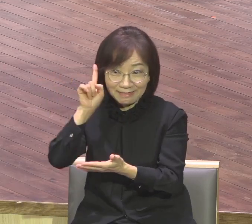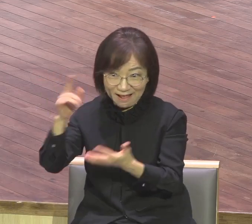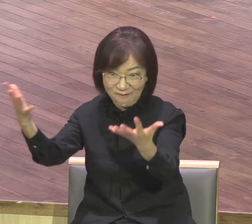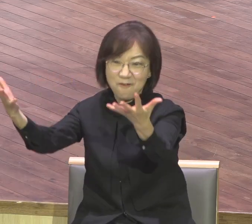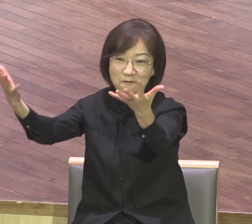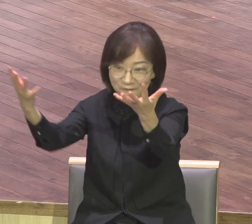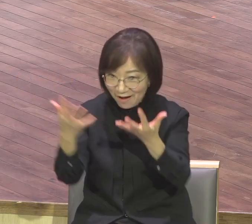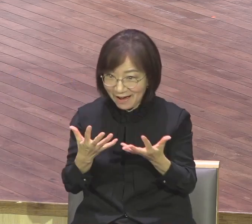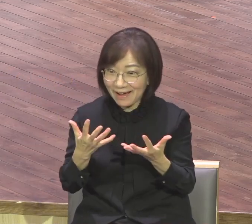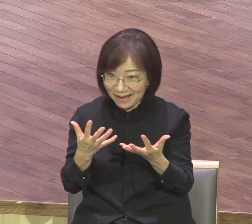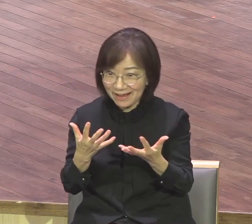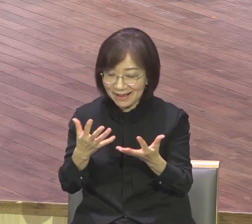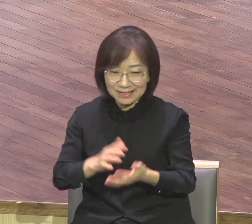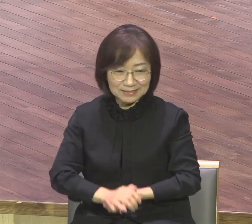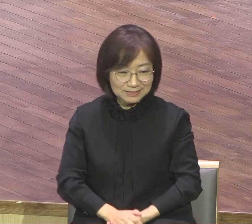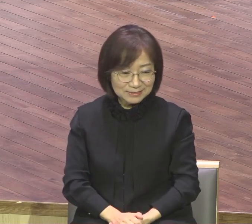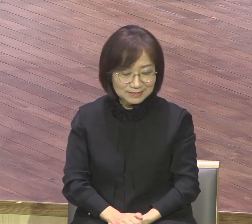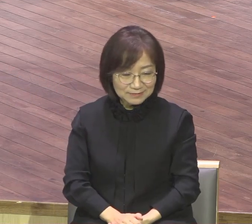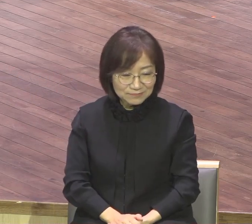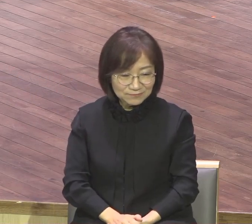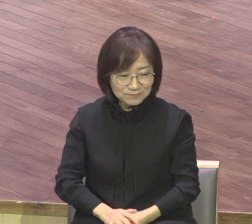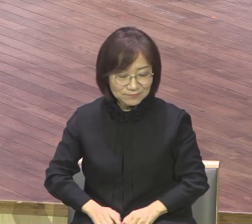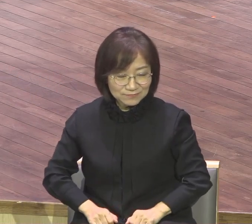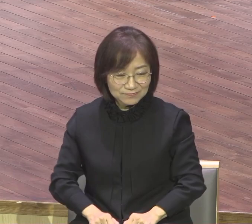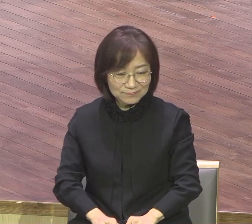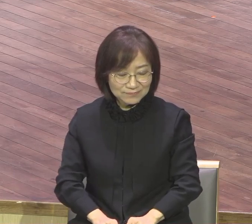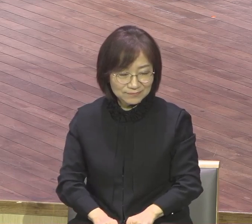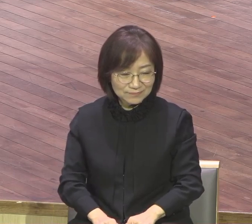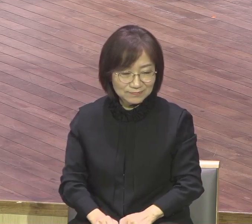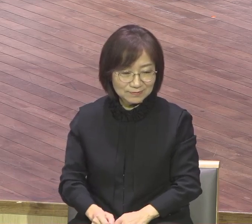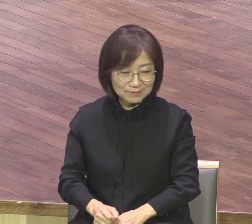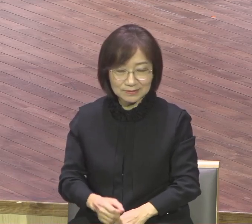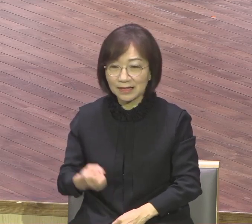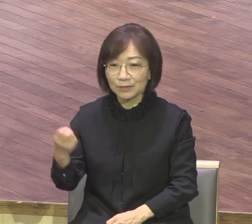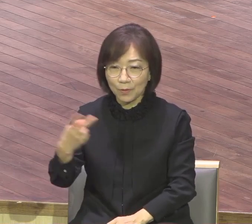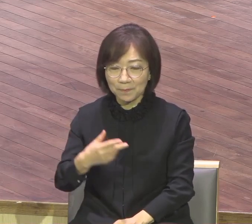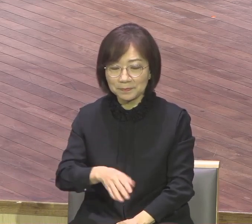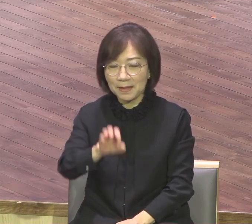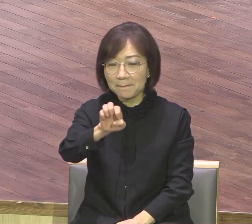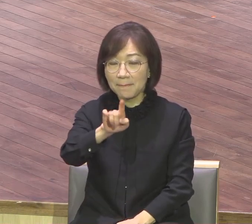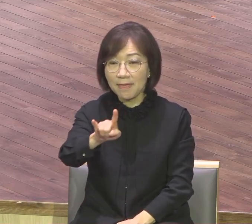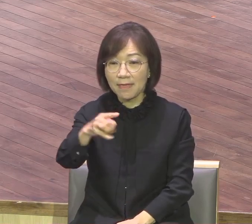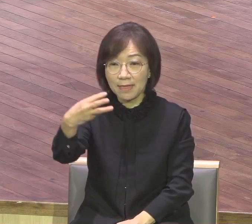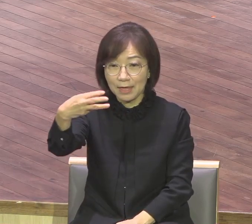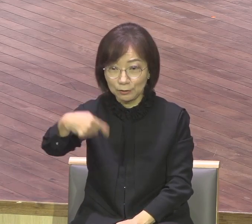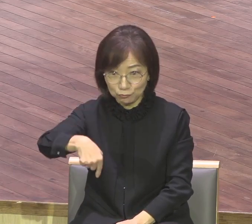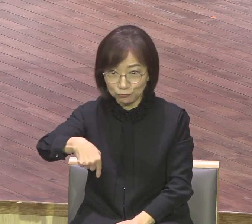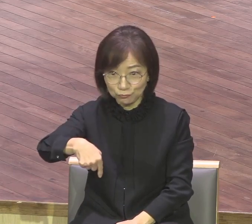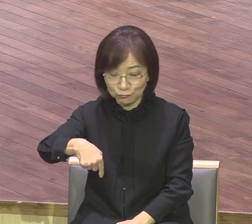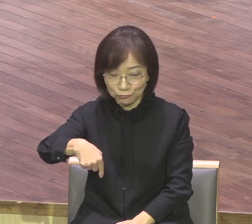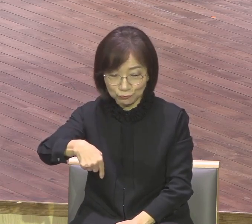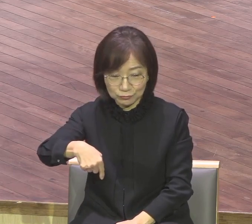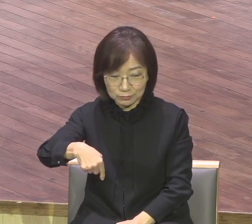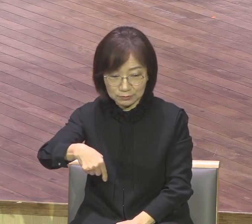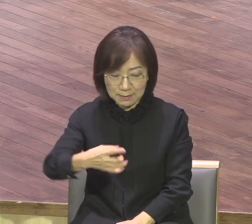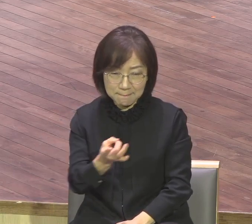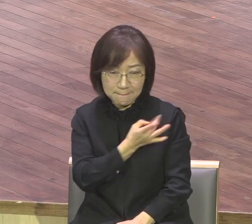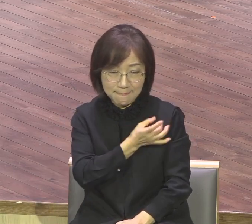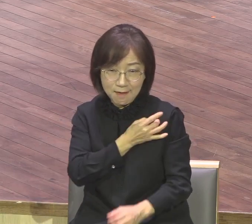de 600 pastores. 또 우리가 없을 때는 또 페루에서 목하고 계시는 우리 크리스찬